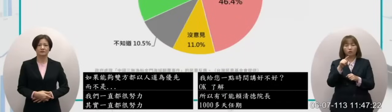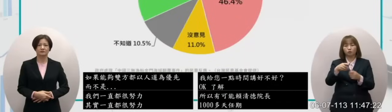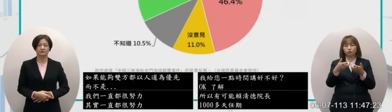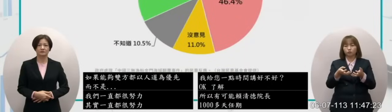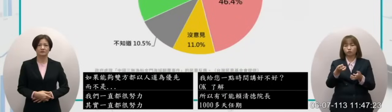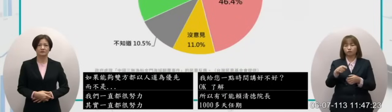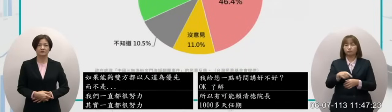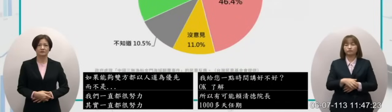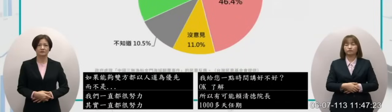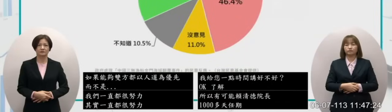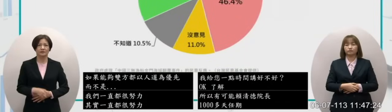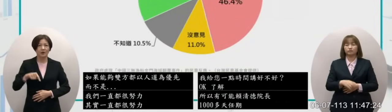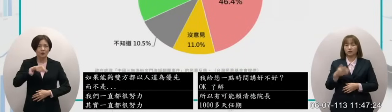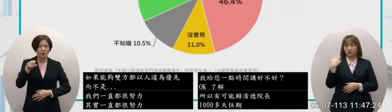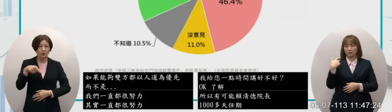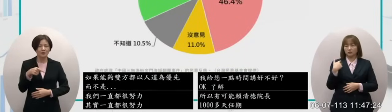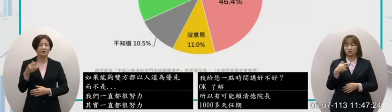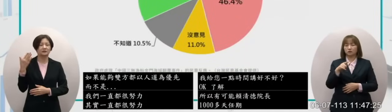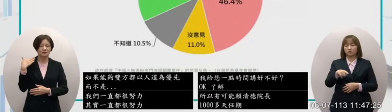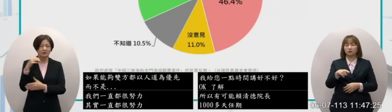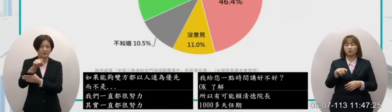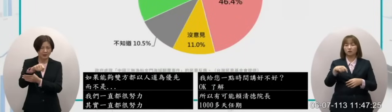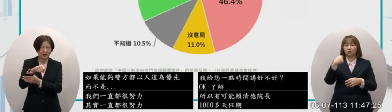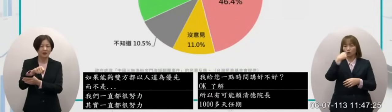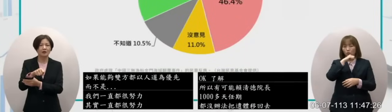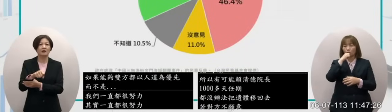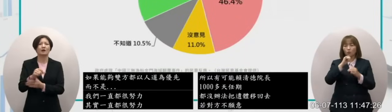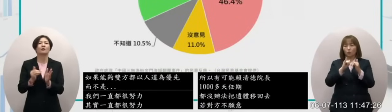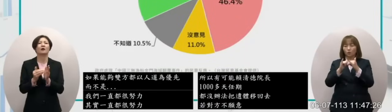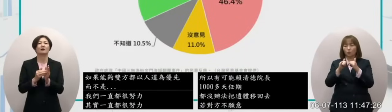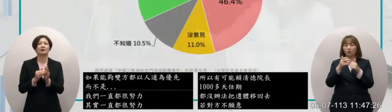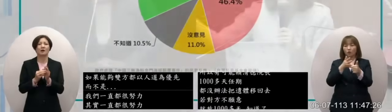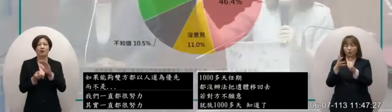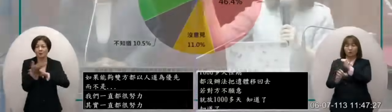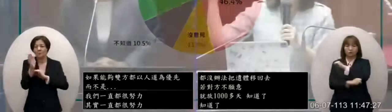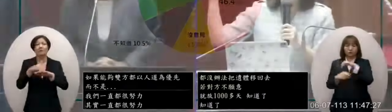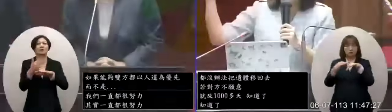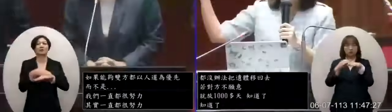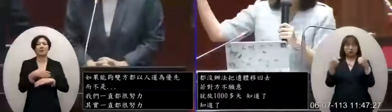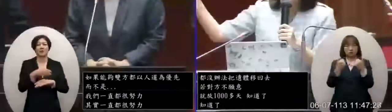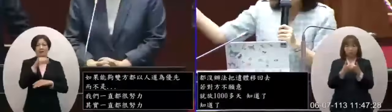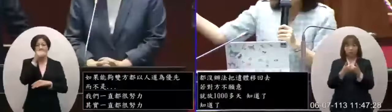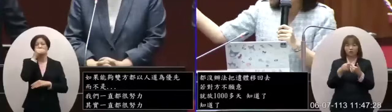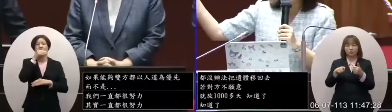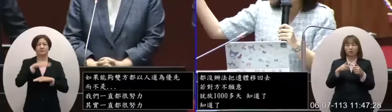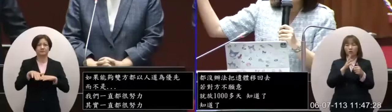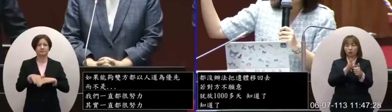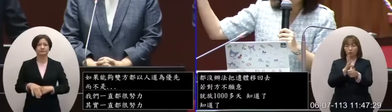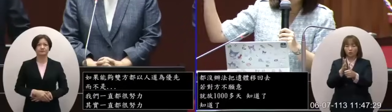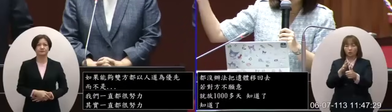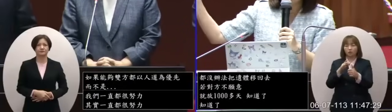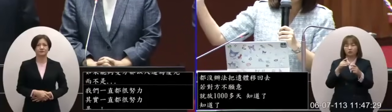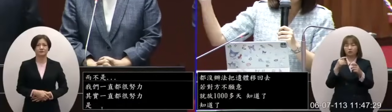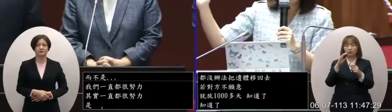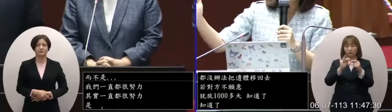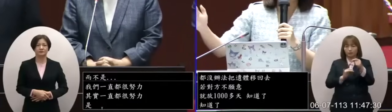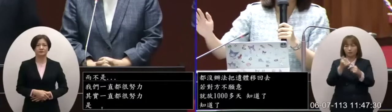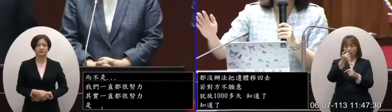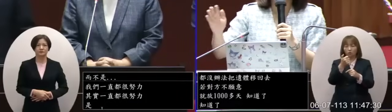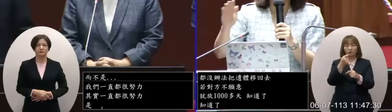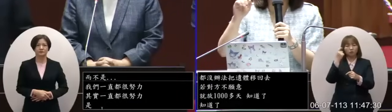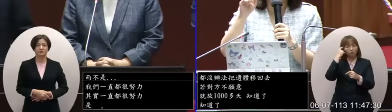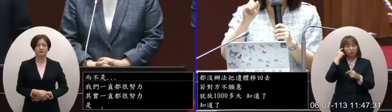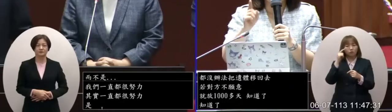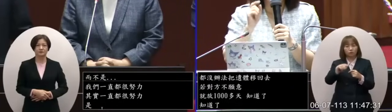观点。先前呢， 因为我们有承诺要保密， 台湾民意基金会的民调近50%都认